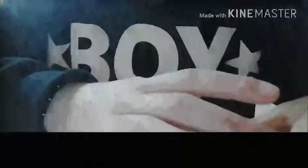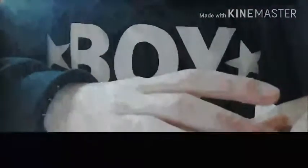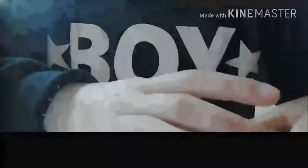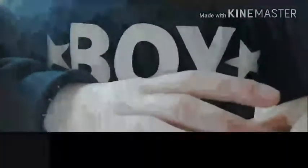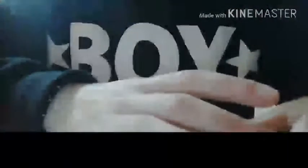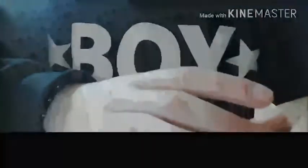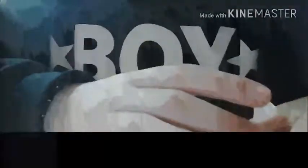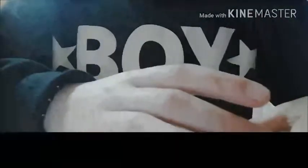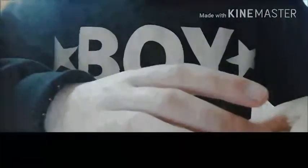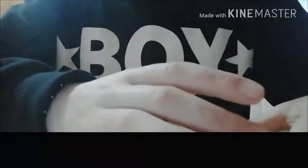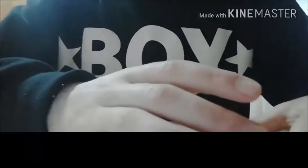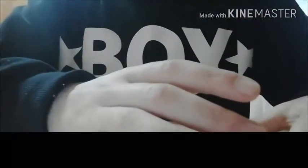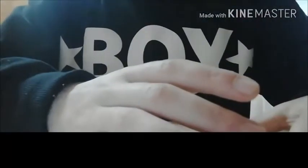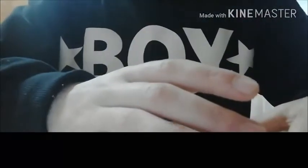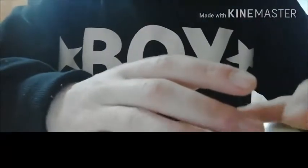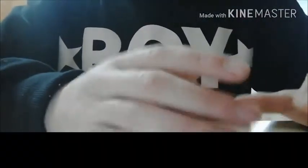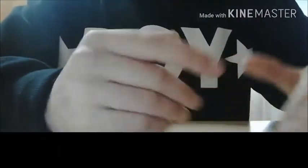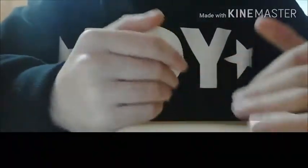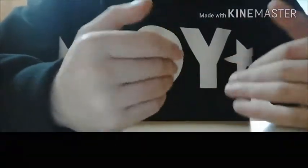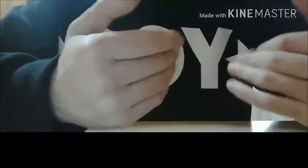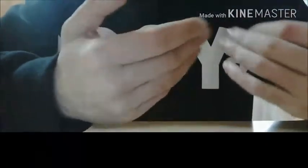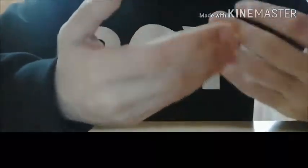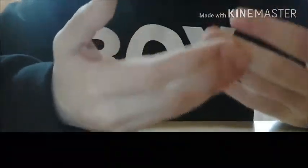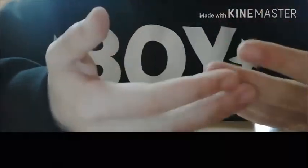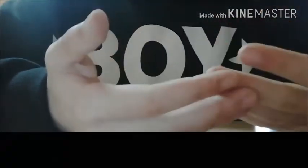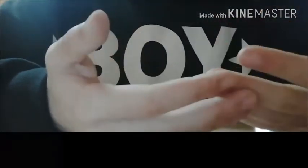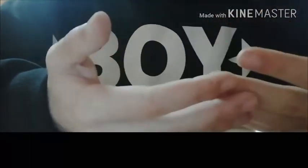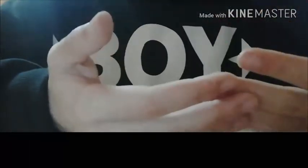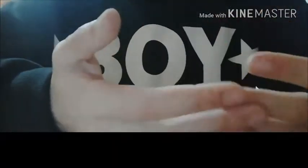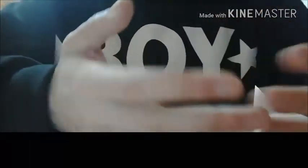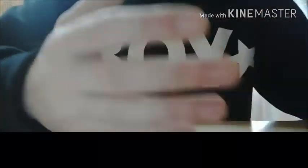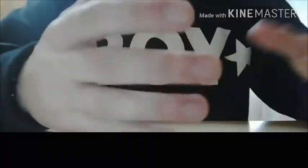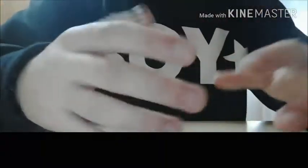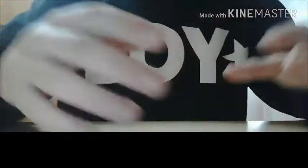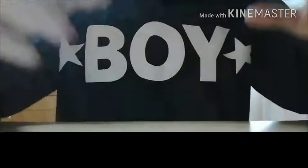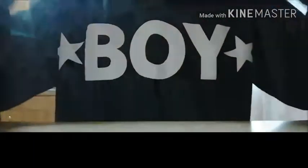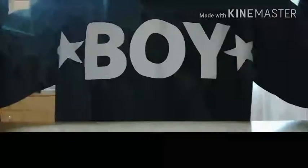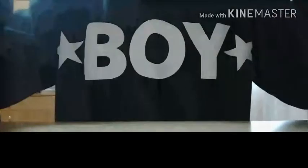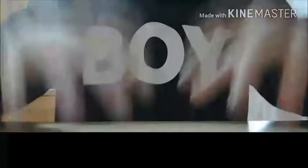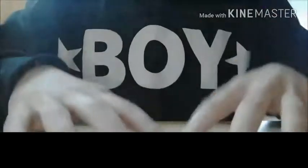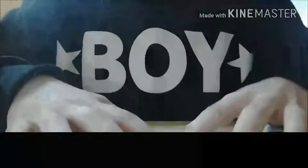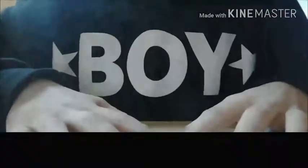e una cosa che sta venendo però non ci sono fatti